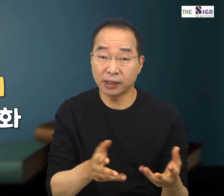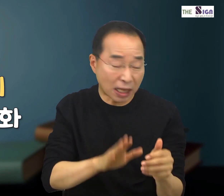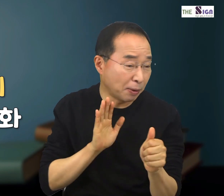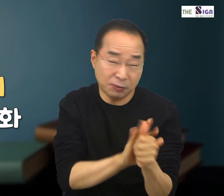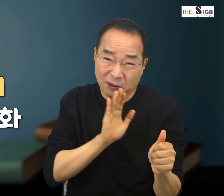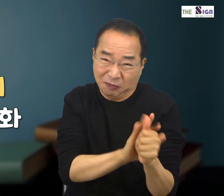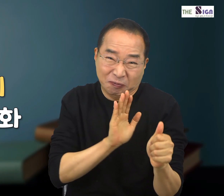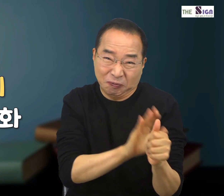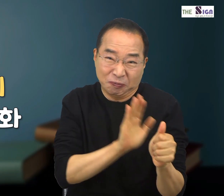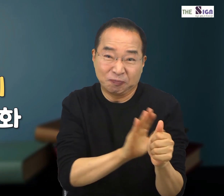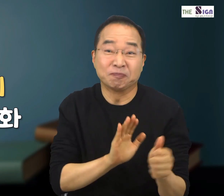번 치면